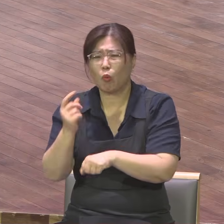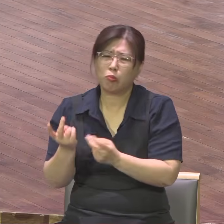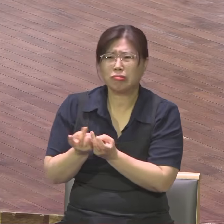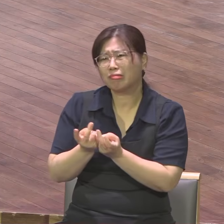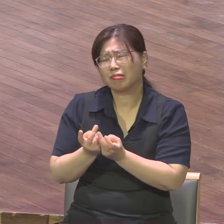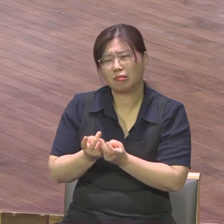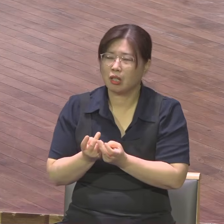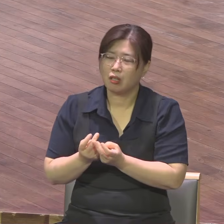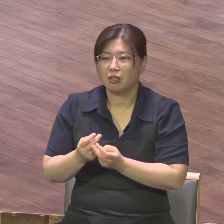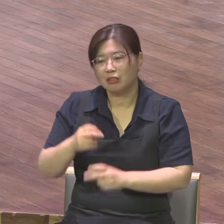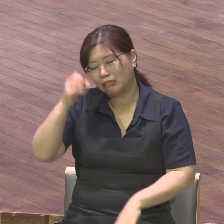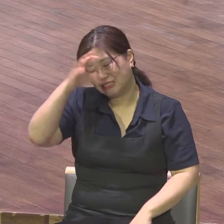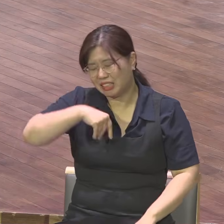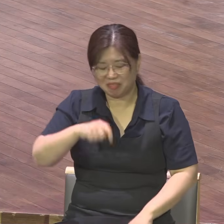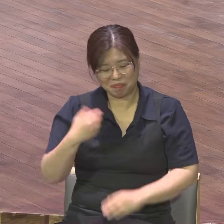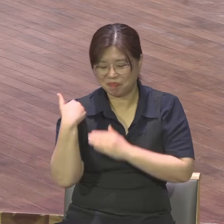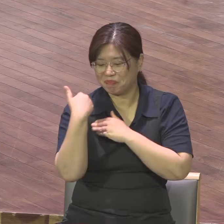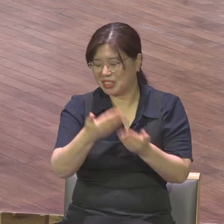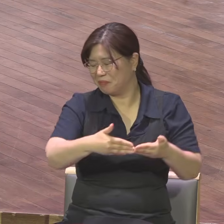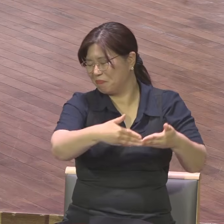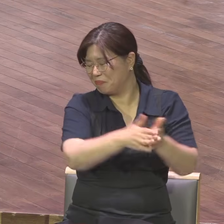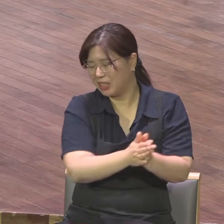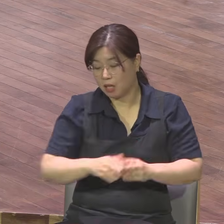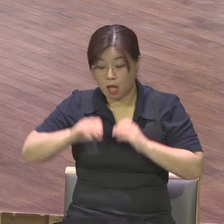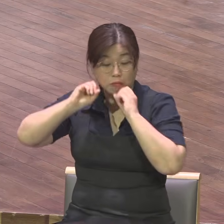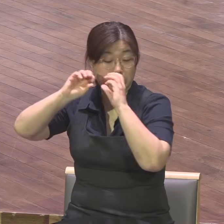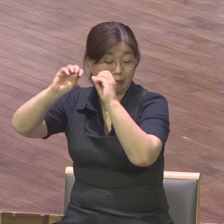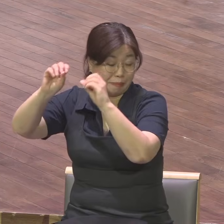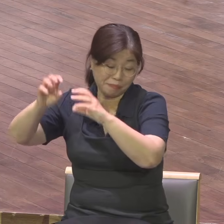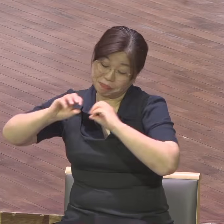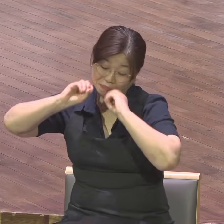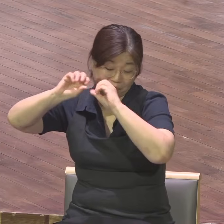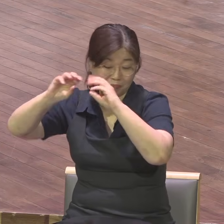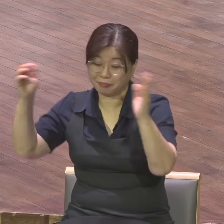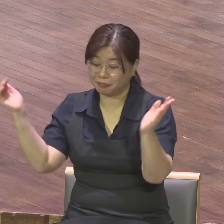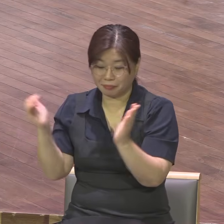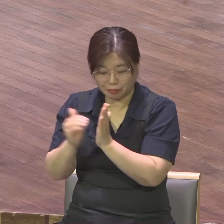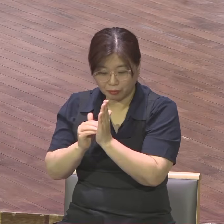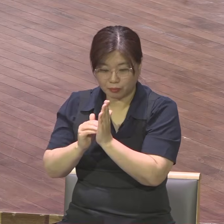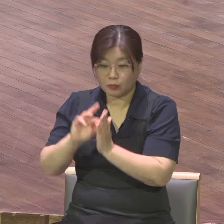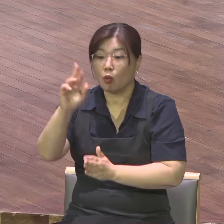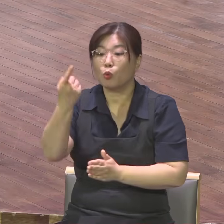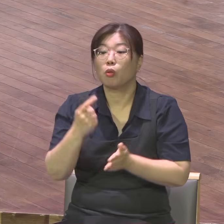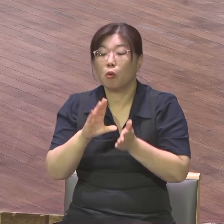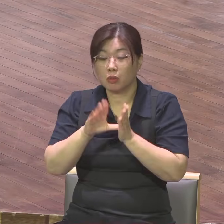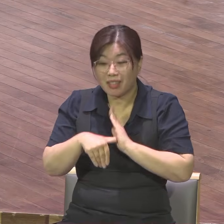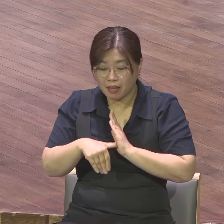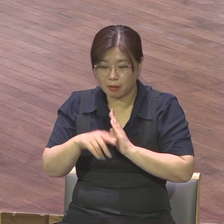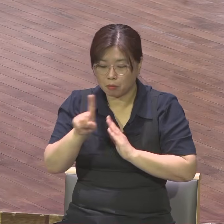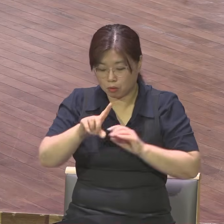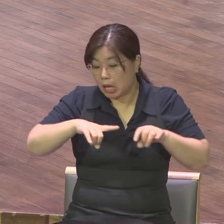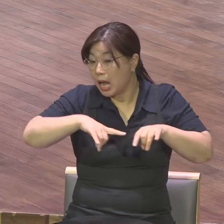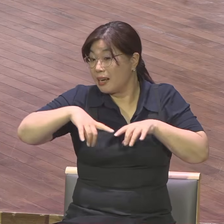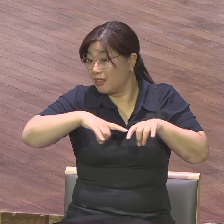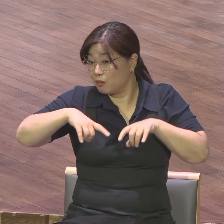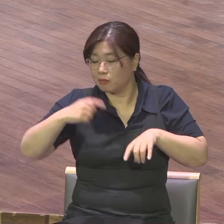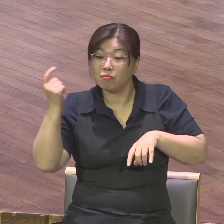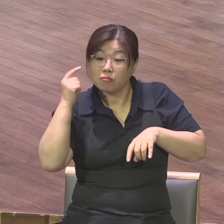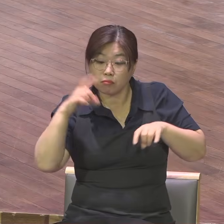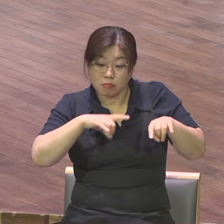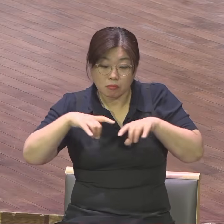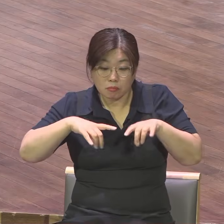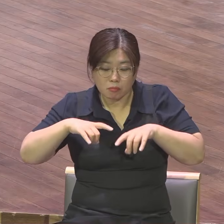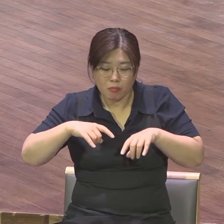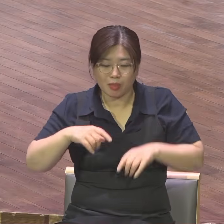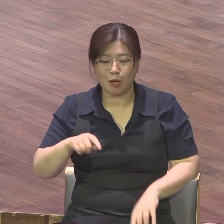나오는데 그 나오는 사람이 두목 이 부산에서 막 이 마약 두목이라 두목 나는 모르지 누군지. 근데 그분이 입에서 나온